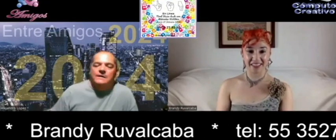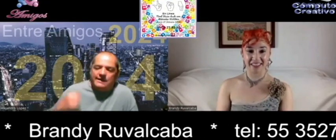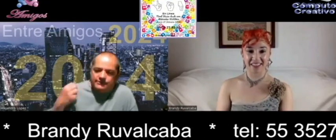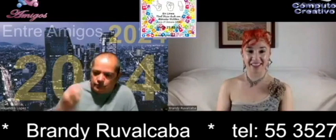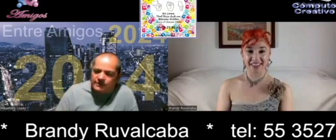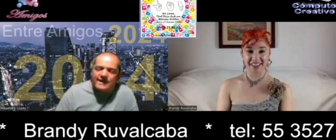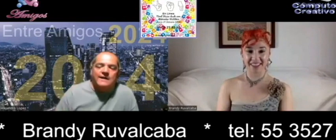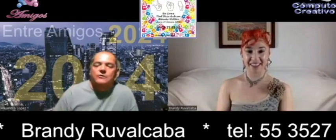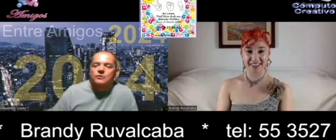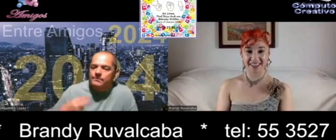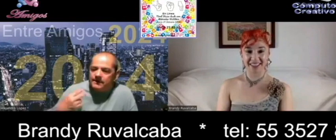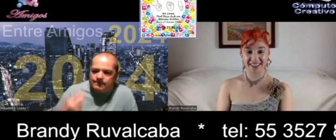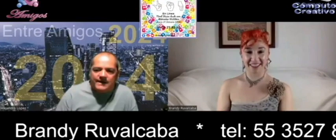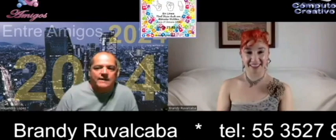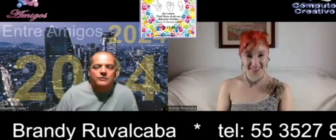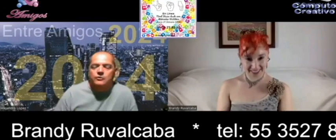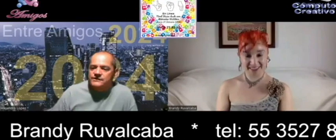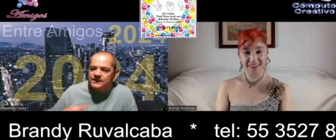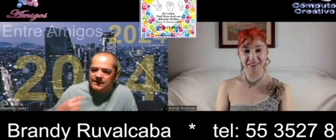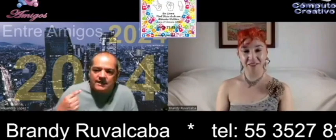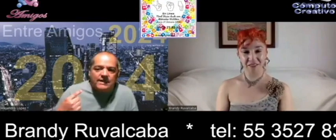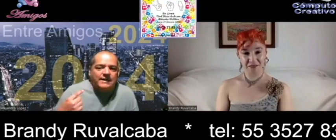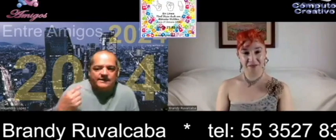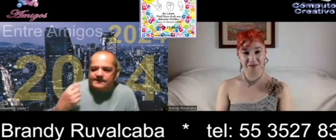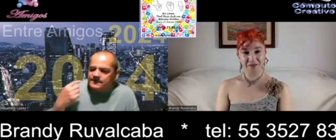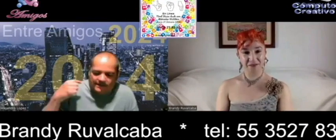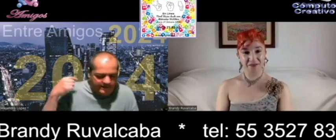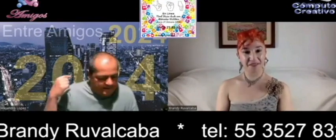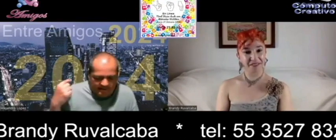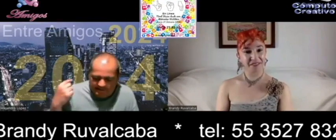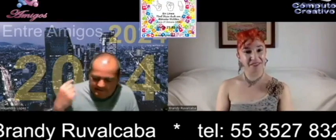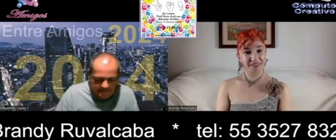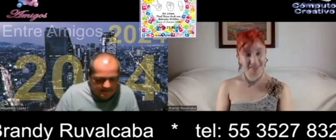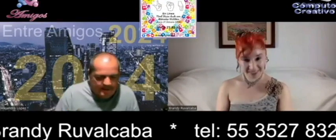plantan estudiando, preparándose,